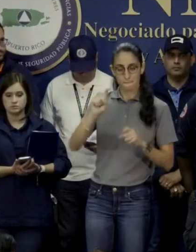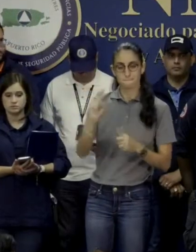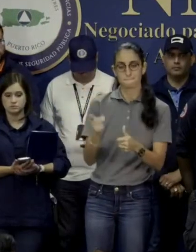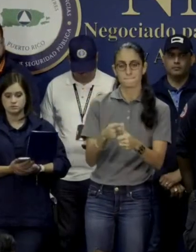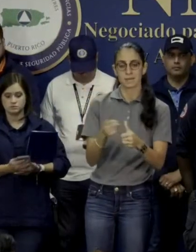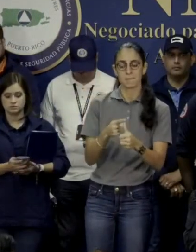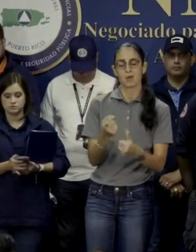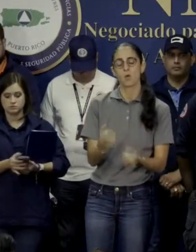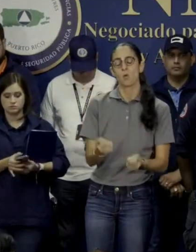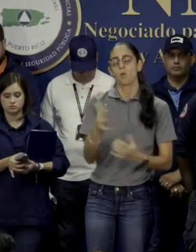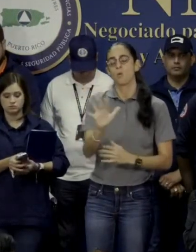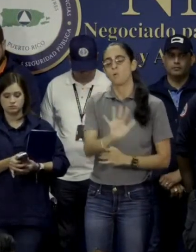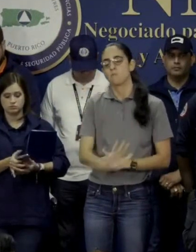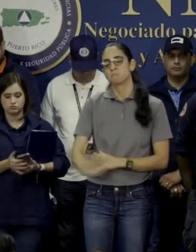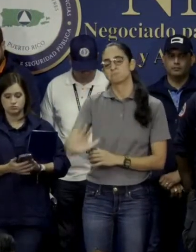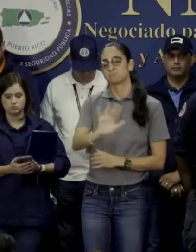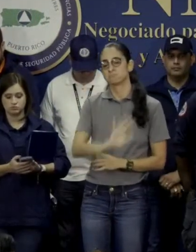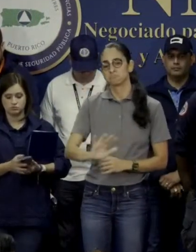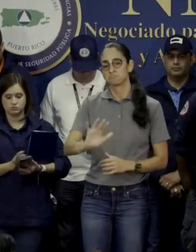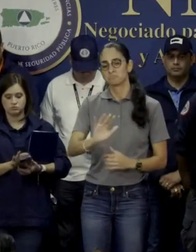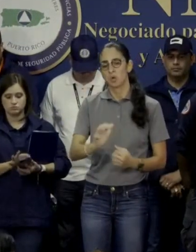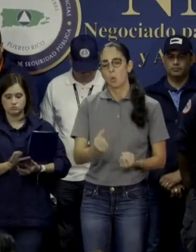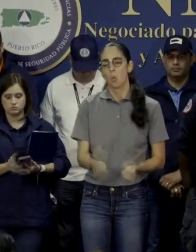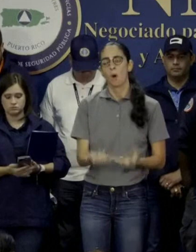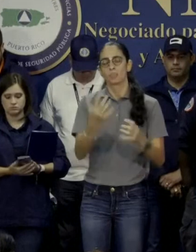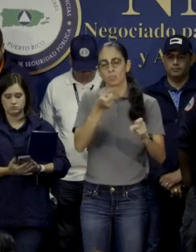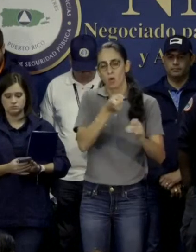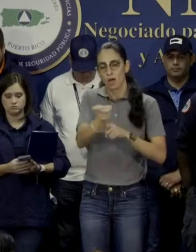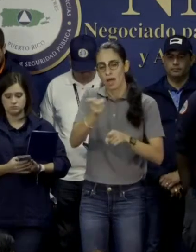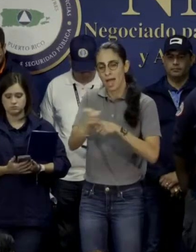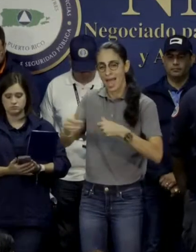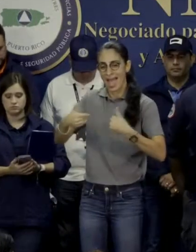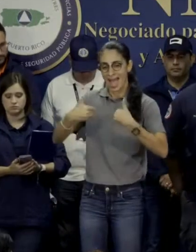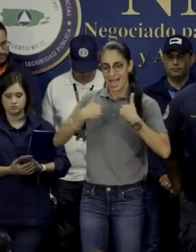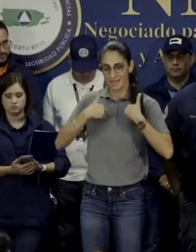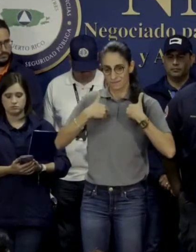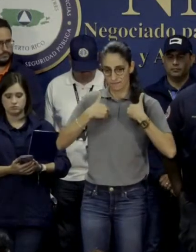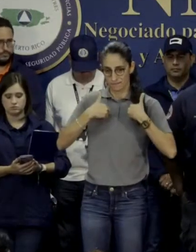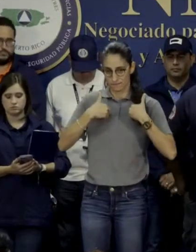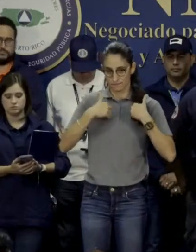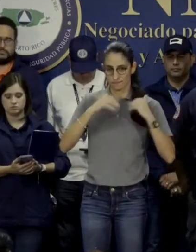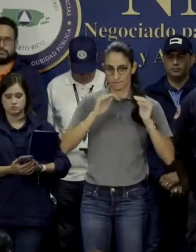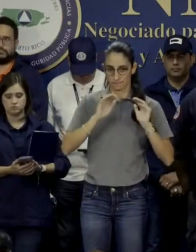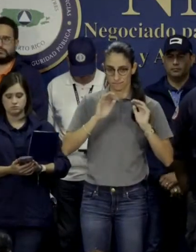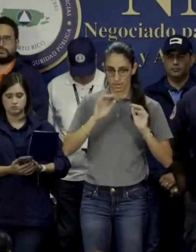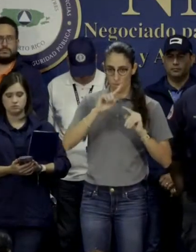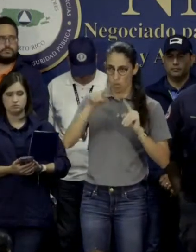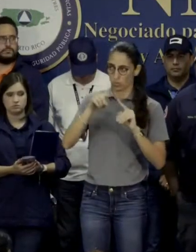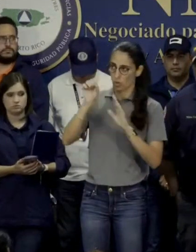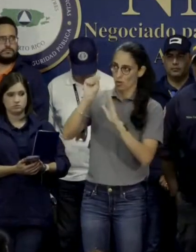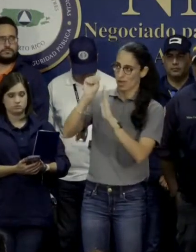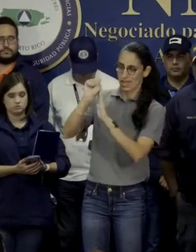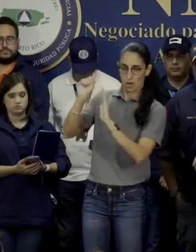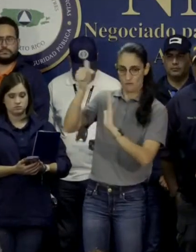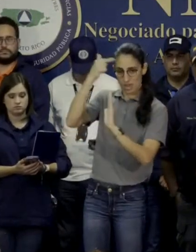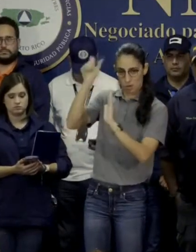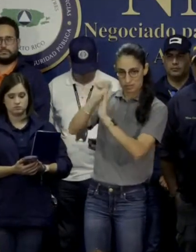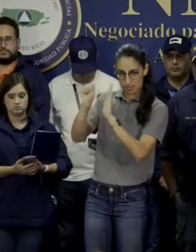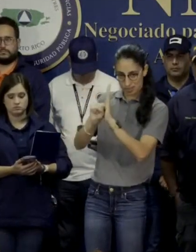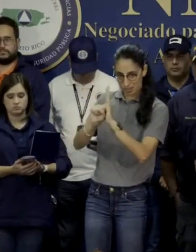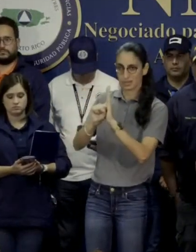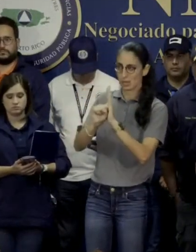un estimado preliminar de daños que levanta el gobierno estatal con la cooperación de los